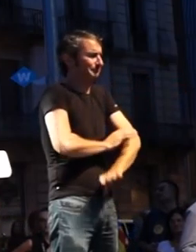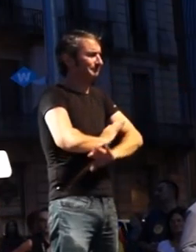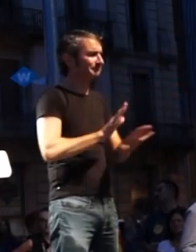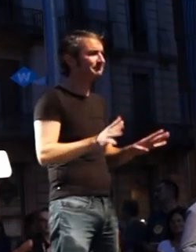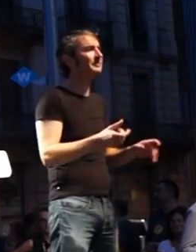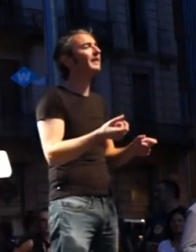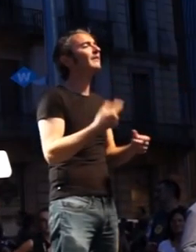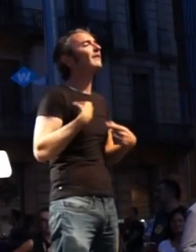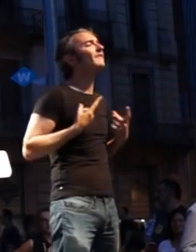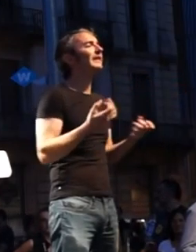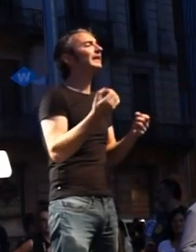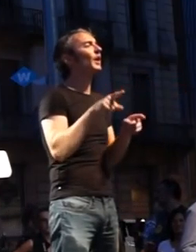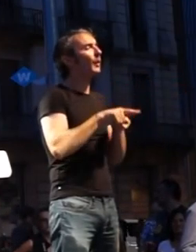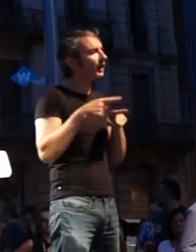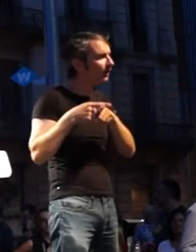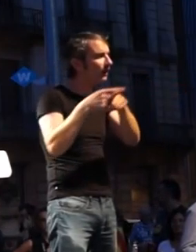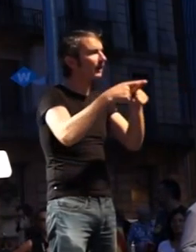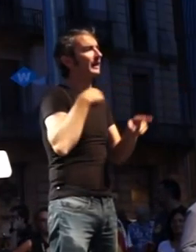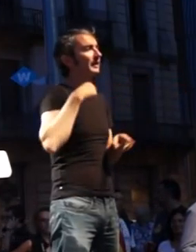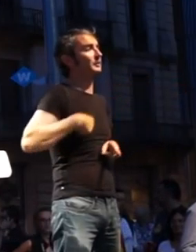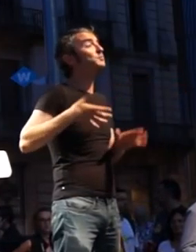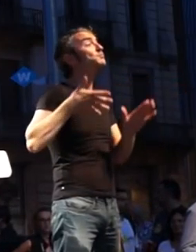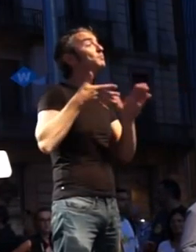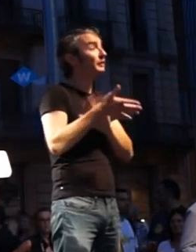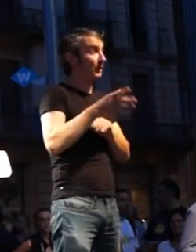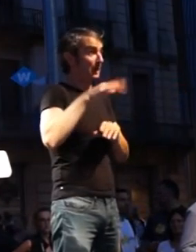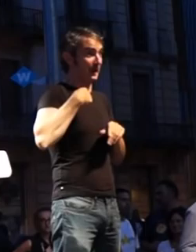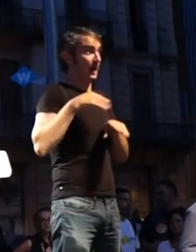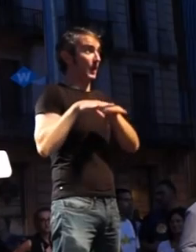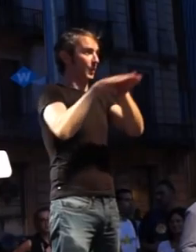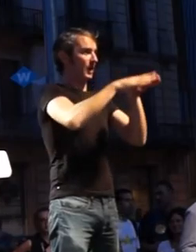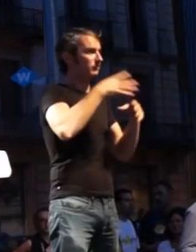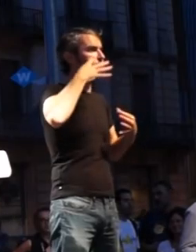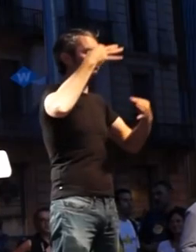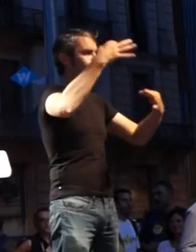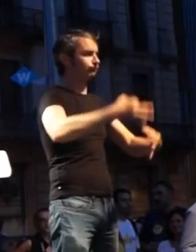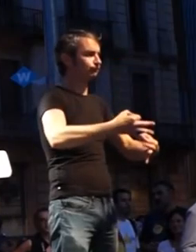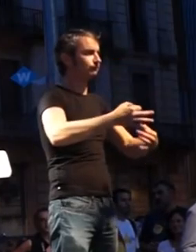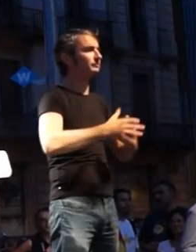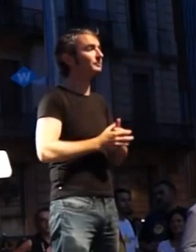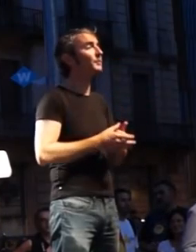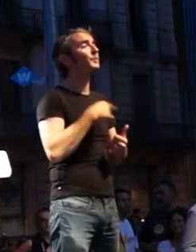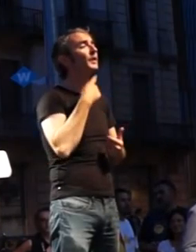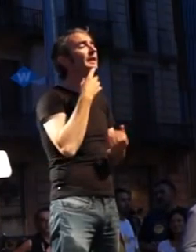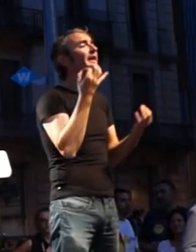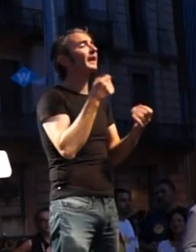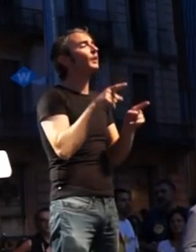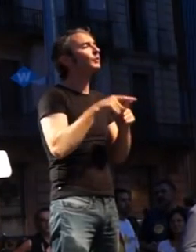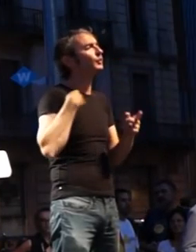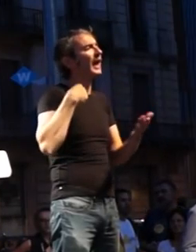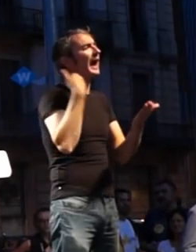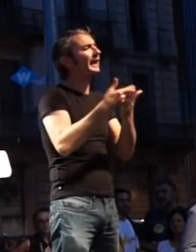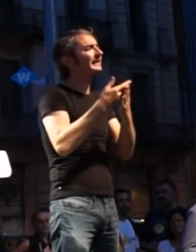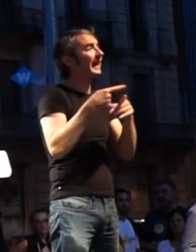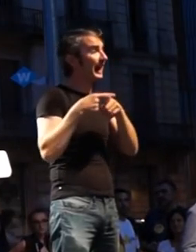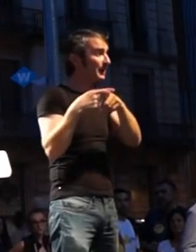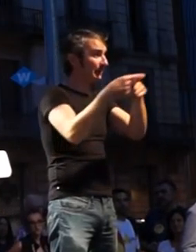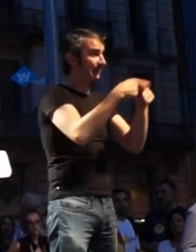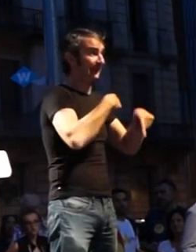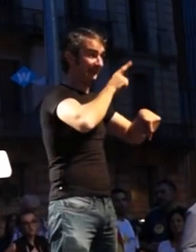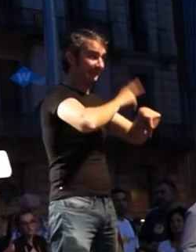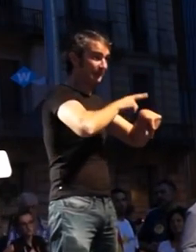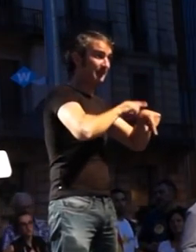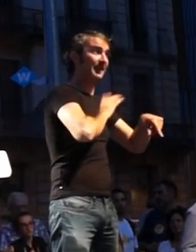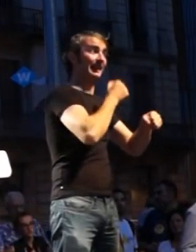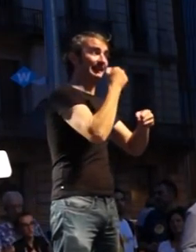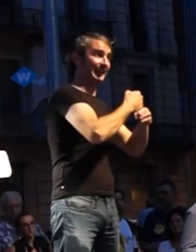cal, evidentment, un repartiment de la riquesa, perquè només així garantirem una igualtat real. Per tant, només garantint un repartiment de temps,